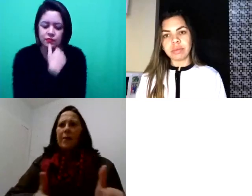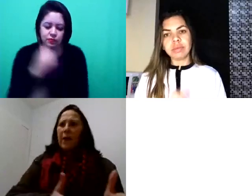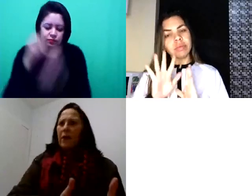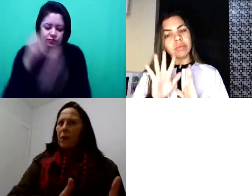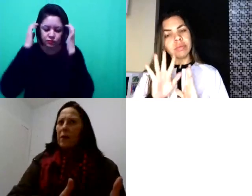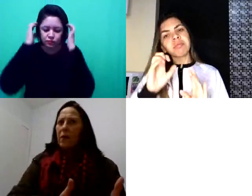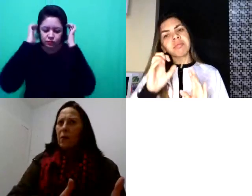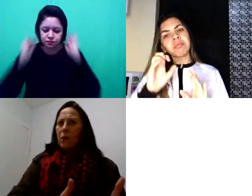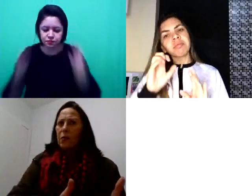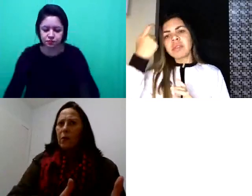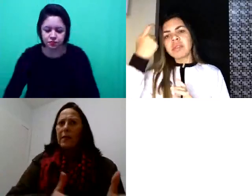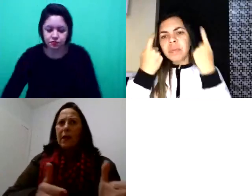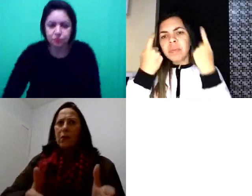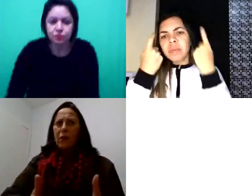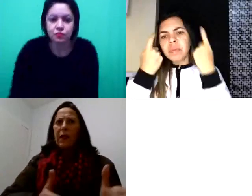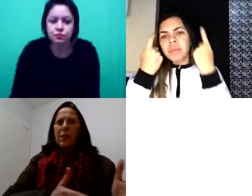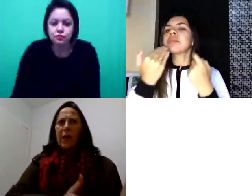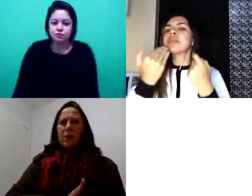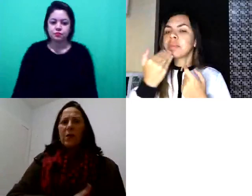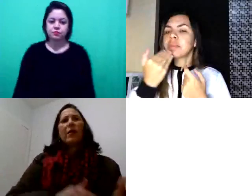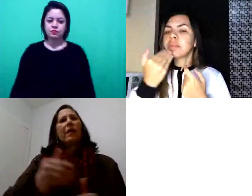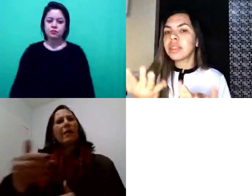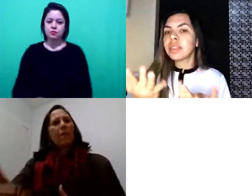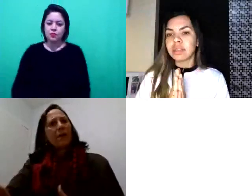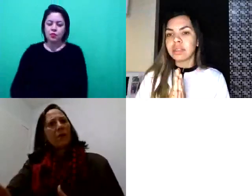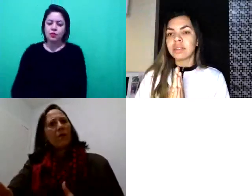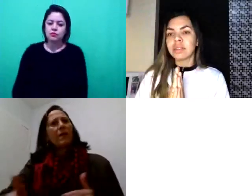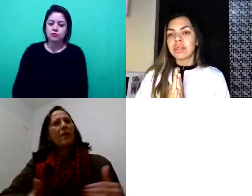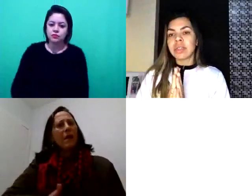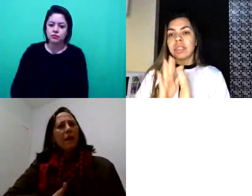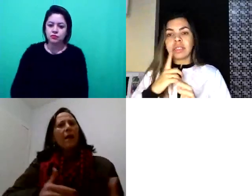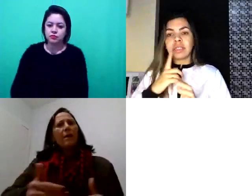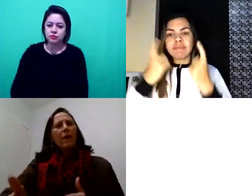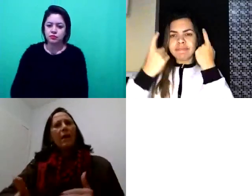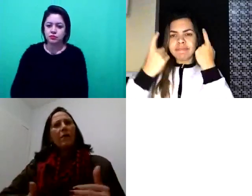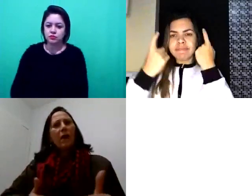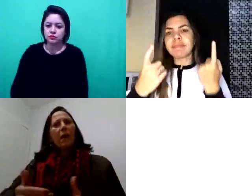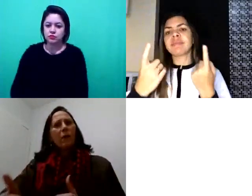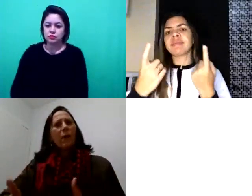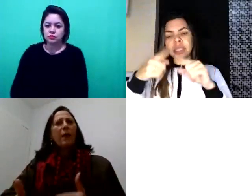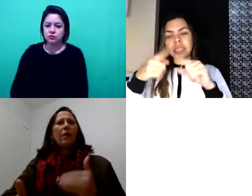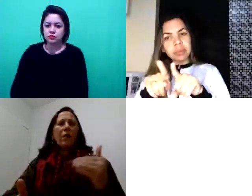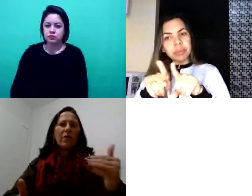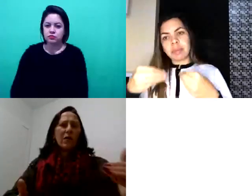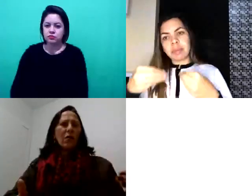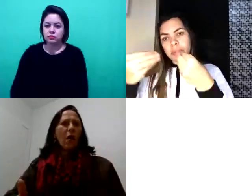sempre entram em contato conosco. Eles têm dúvida, eles passam para a gente, eles repassam para vocês. Então, isso é muito bacana. O que vocês